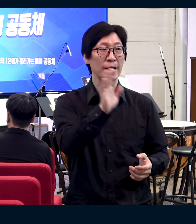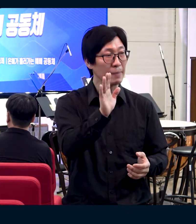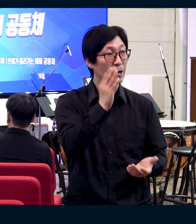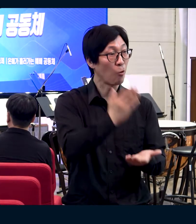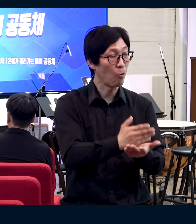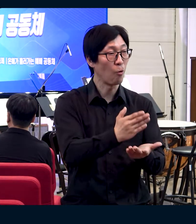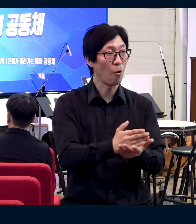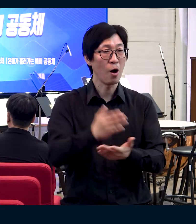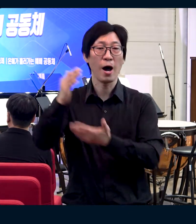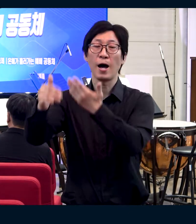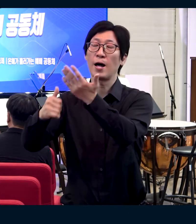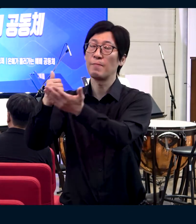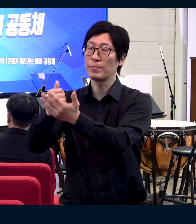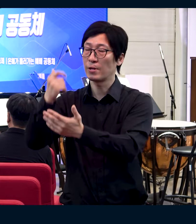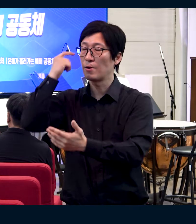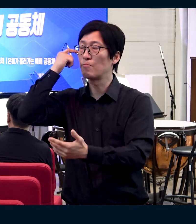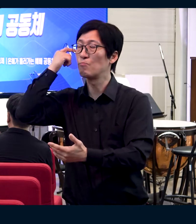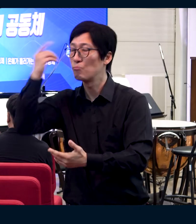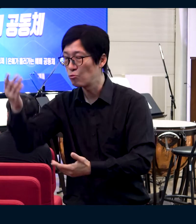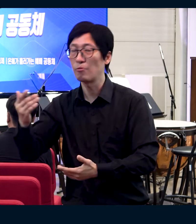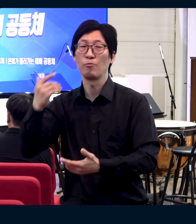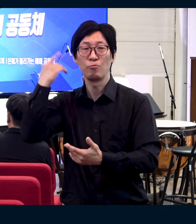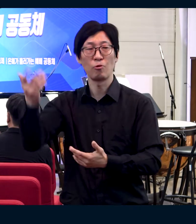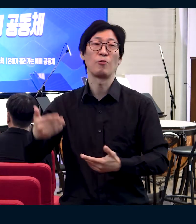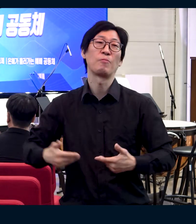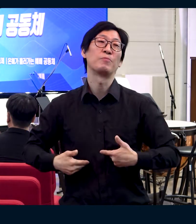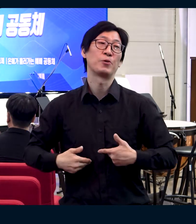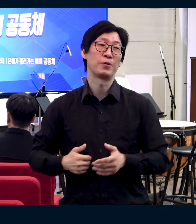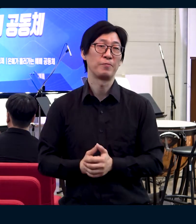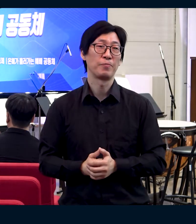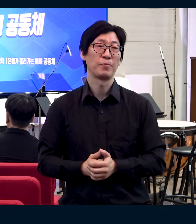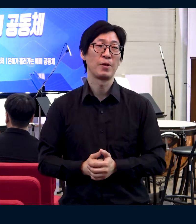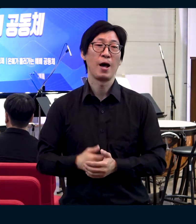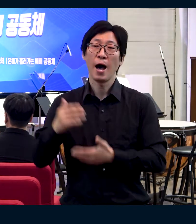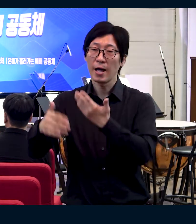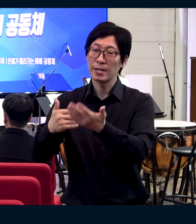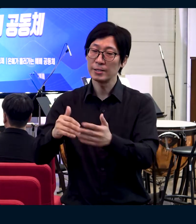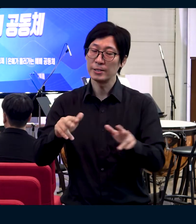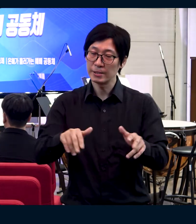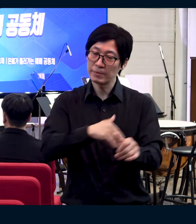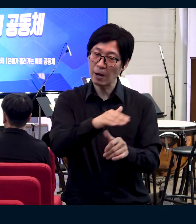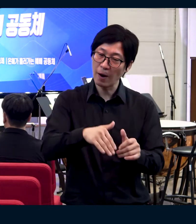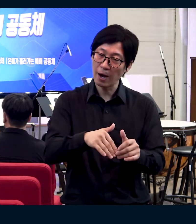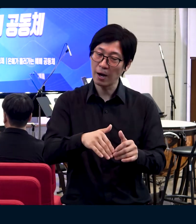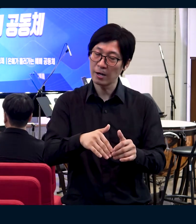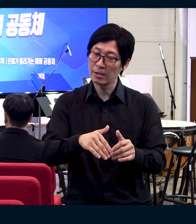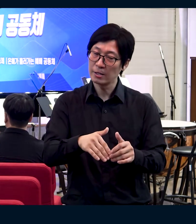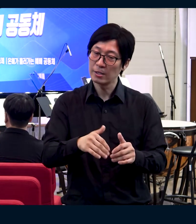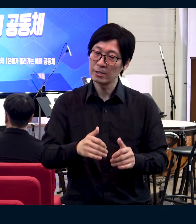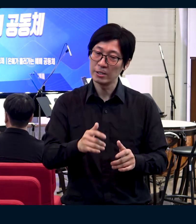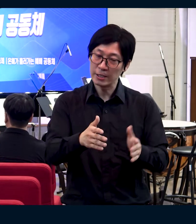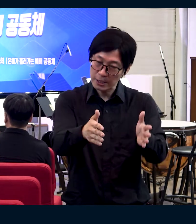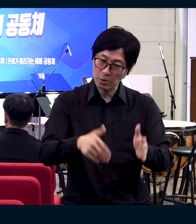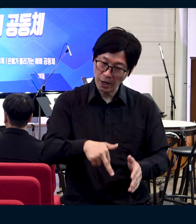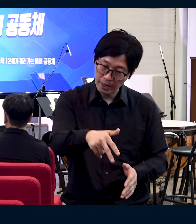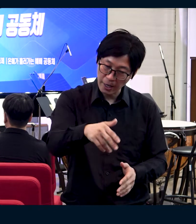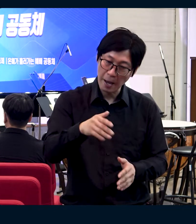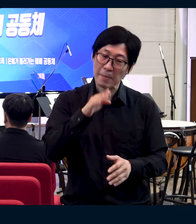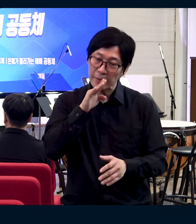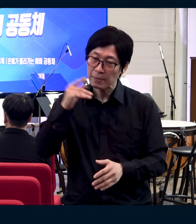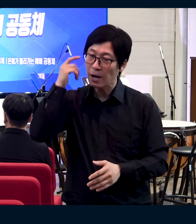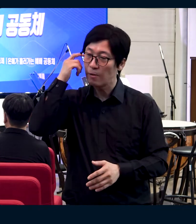내리지 않고 하나님께 여쭈어는 봐야 합니다. 하나님, 이거 맞습니까? 하나님, 이렇게 하는 것이 이게 하나님의